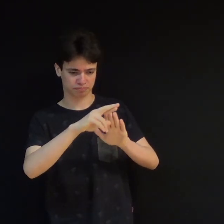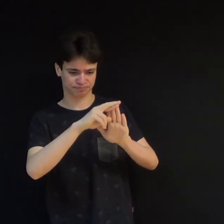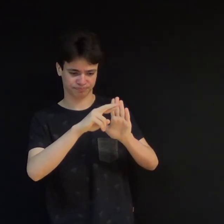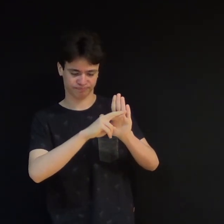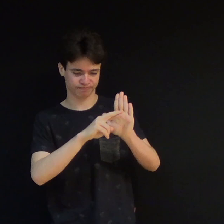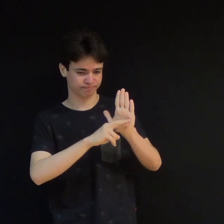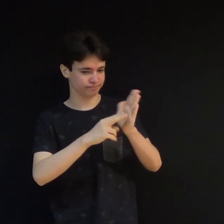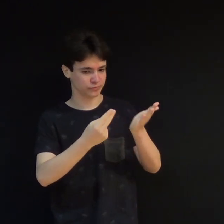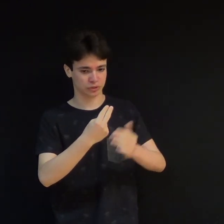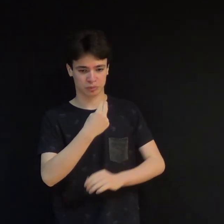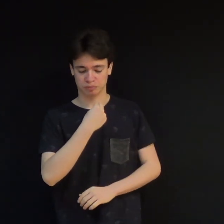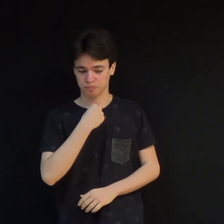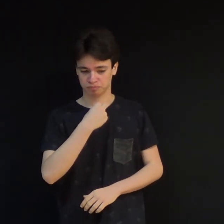no returno na garagem